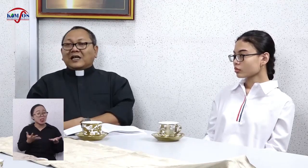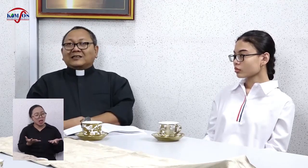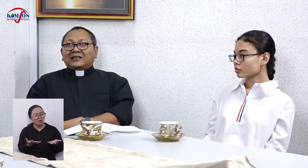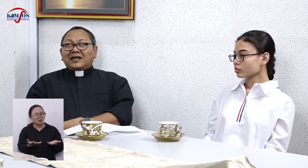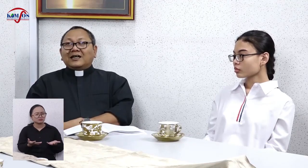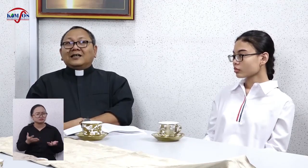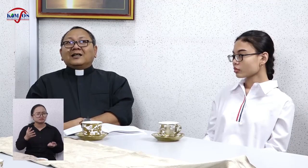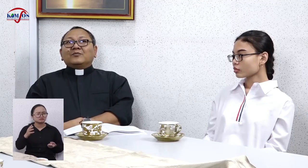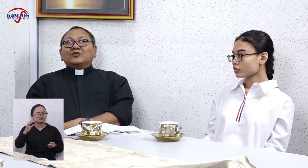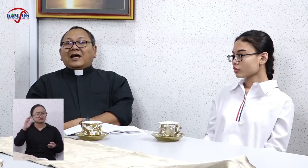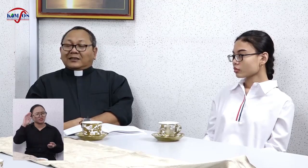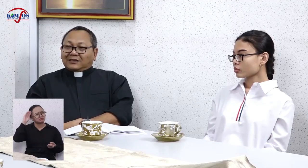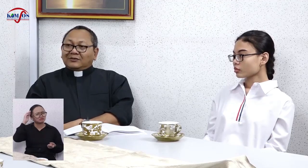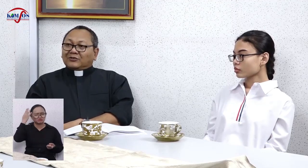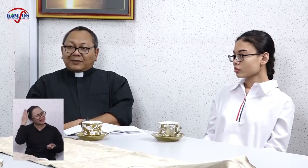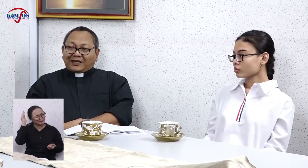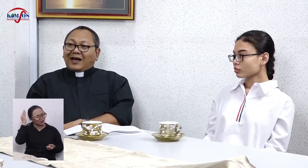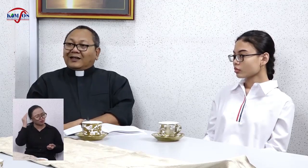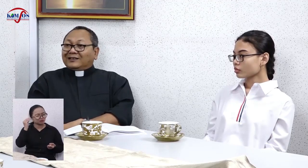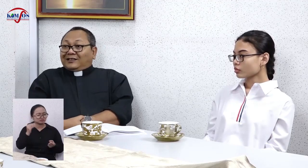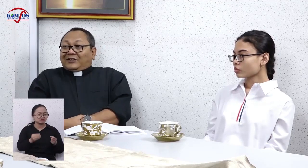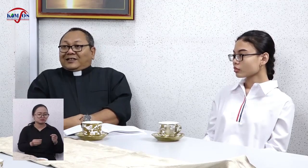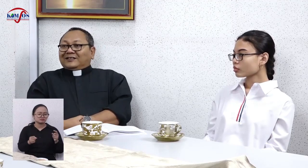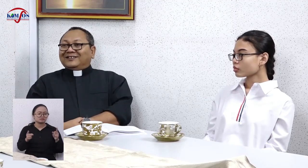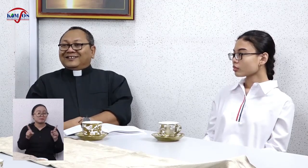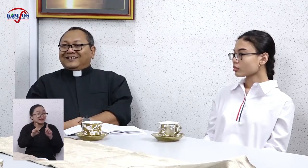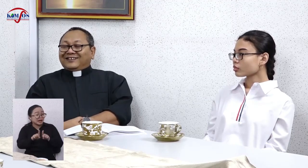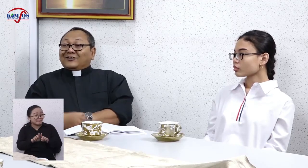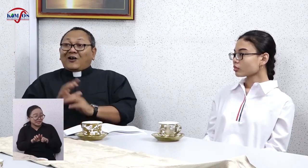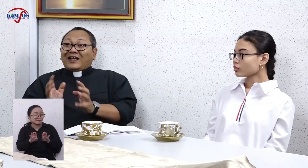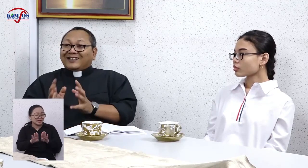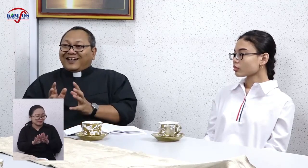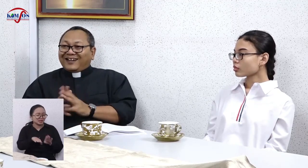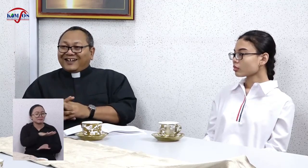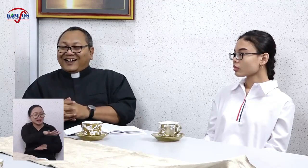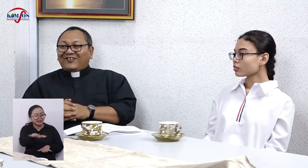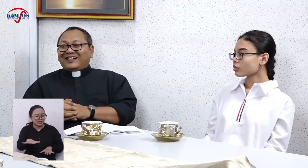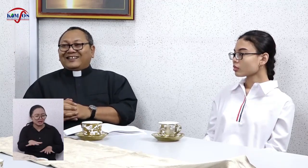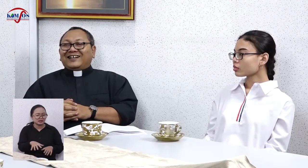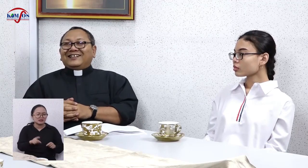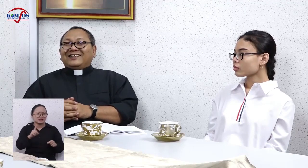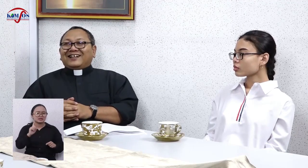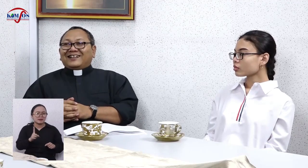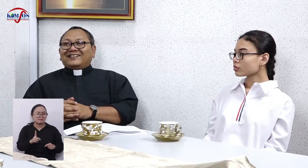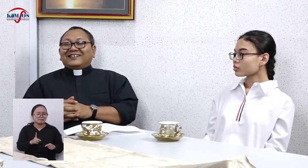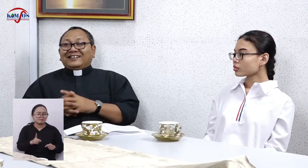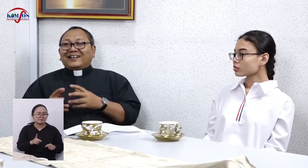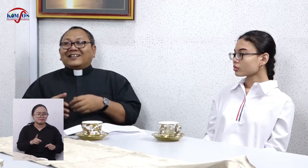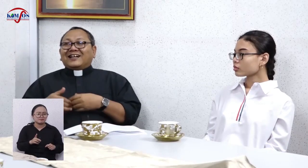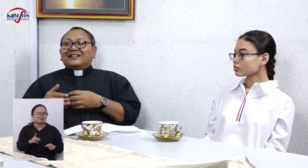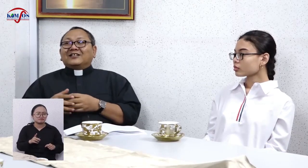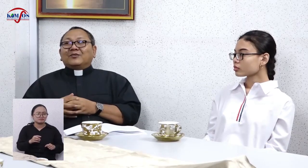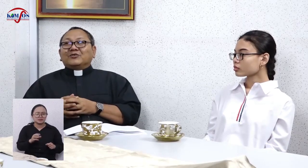hanya Modal saya punya hati untuk mereka hanya itu saja itu awalnya awalnya Dan